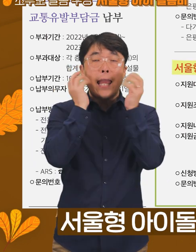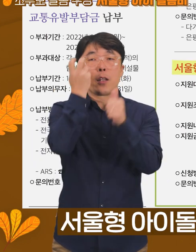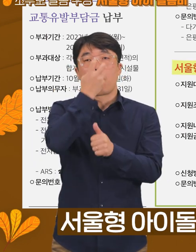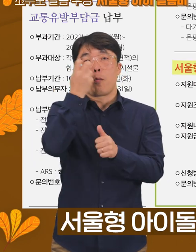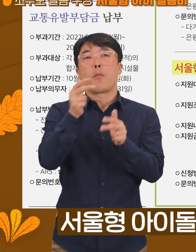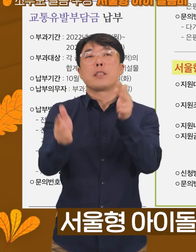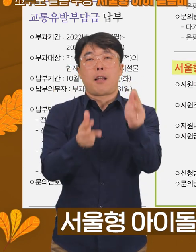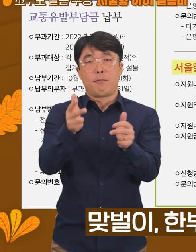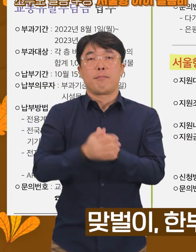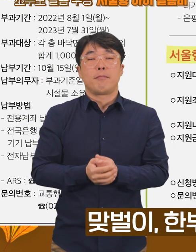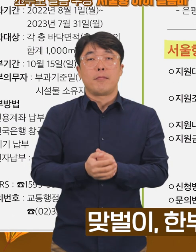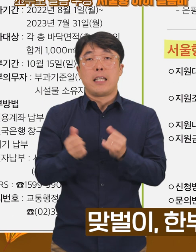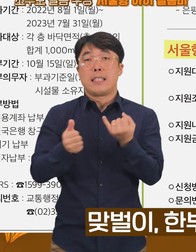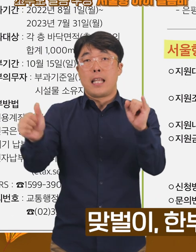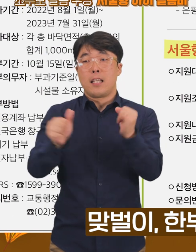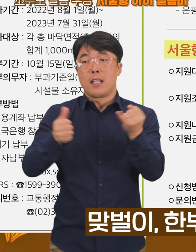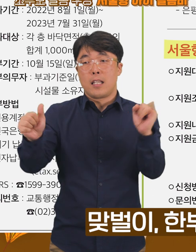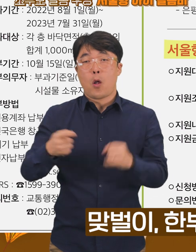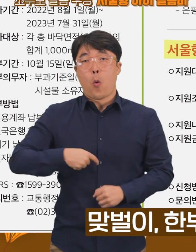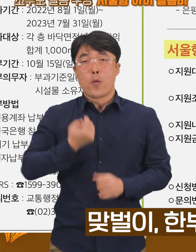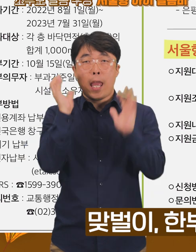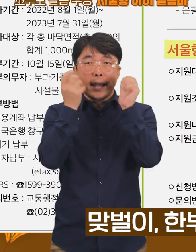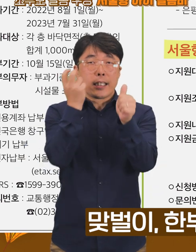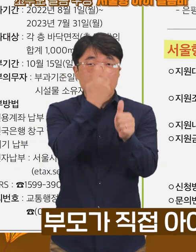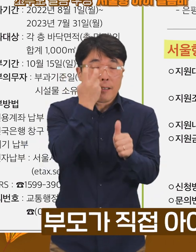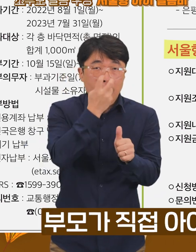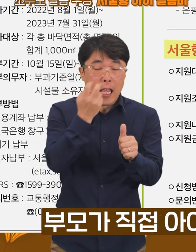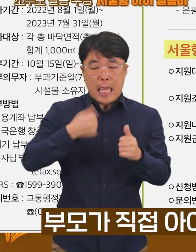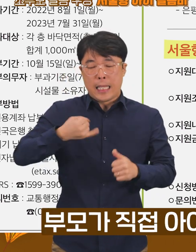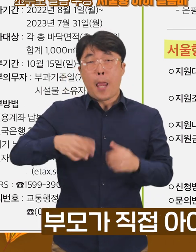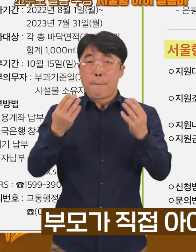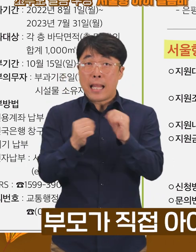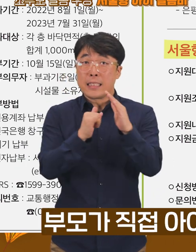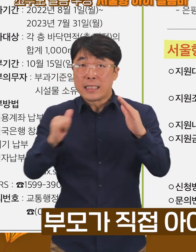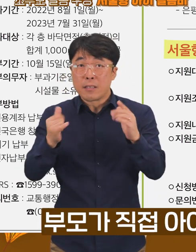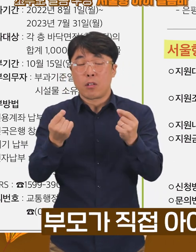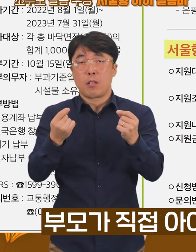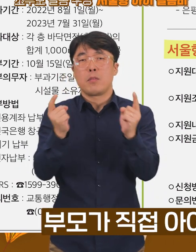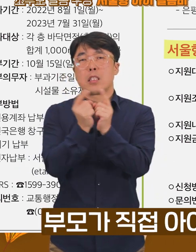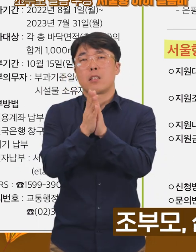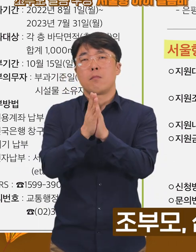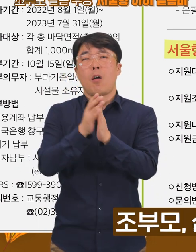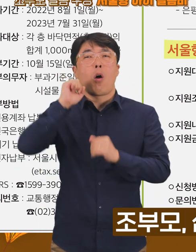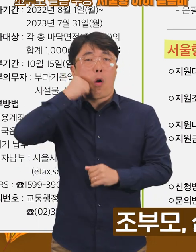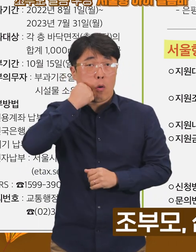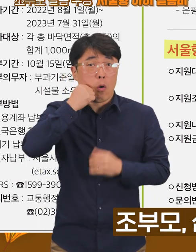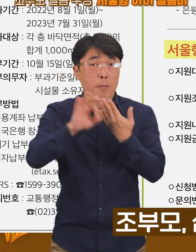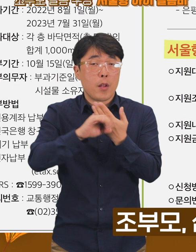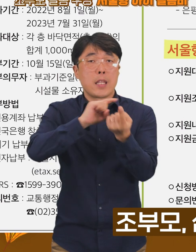소개합니다. 맞벌이, 한부모, 다자녀 가정처럼 부모가 직접 아이를 돌보기 힘든 가정에서